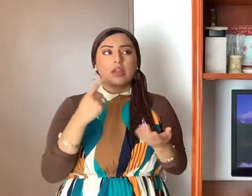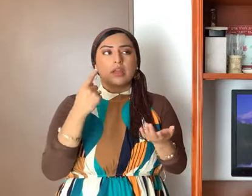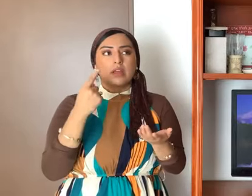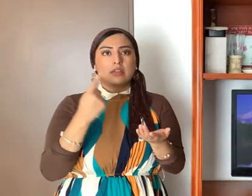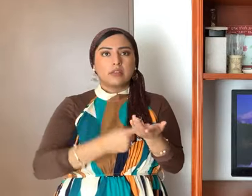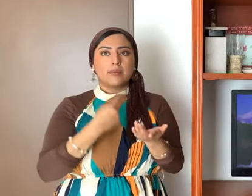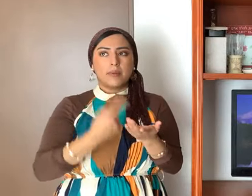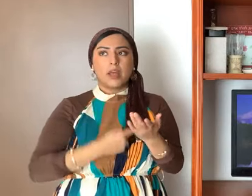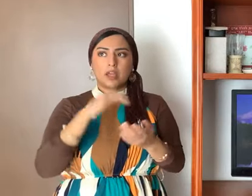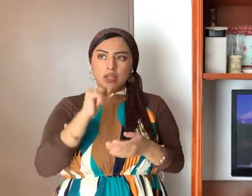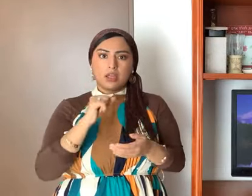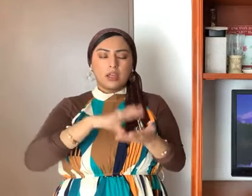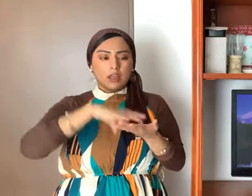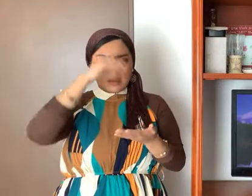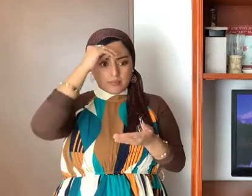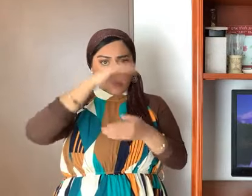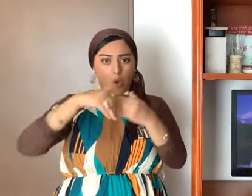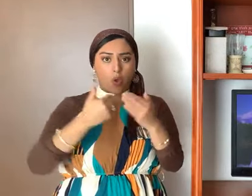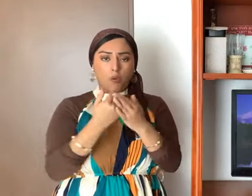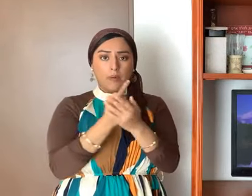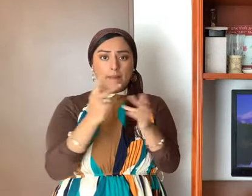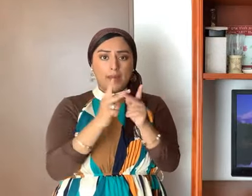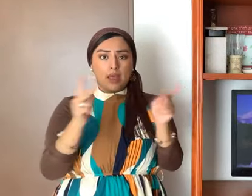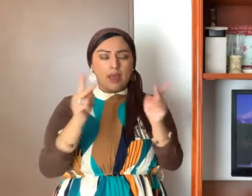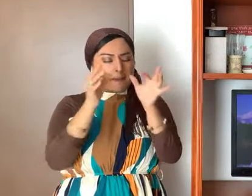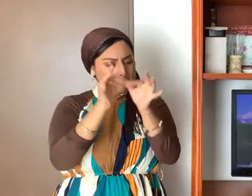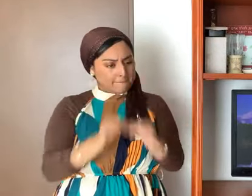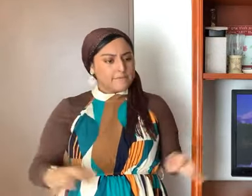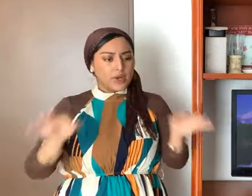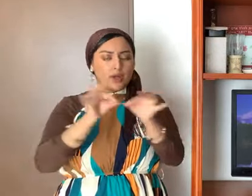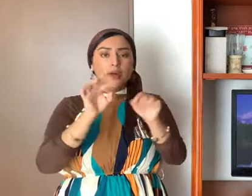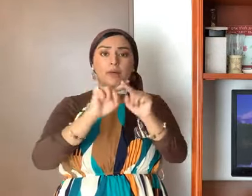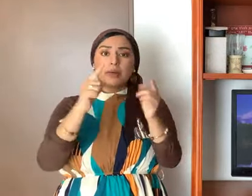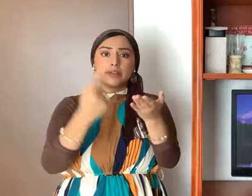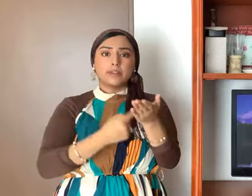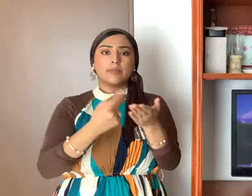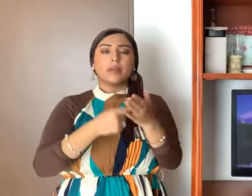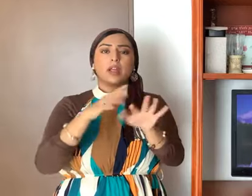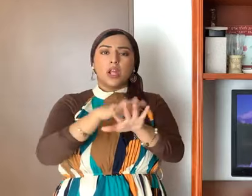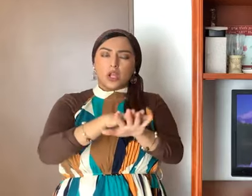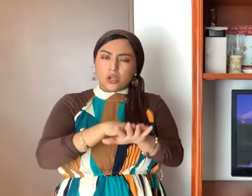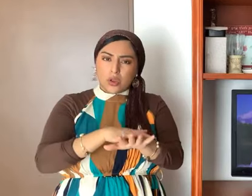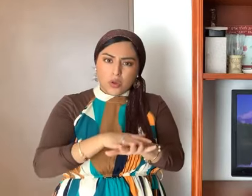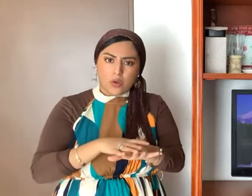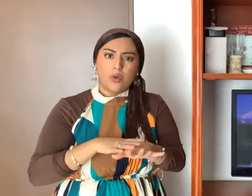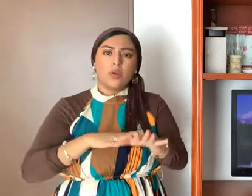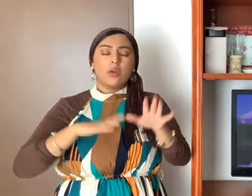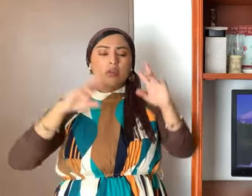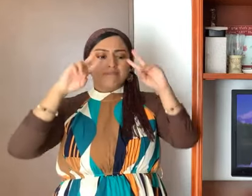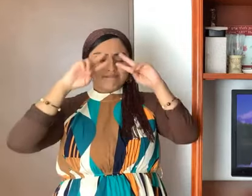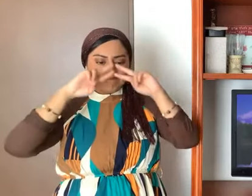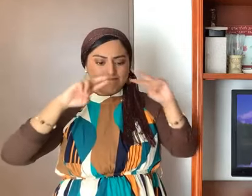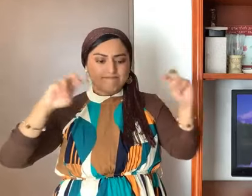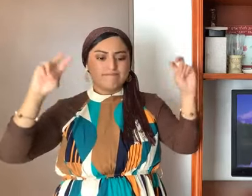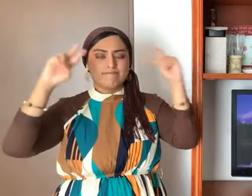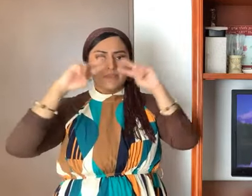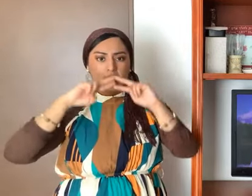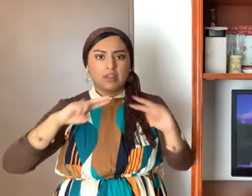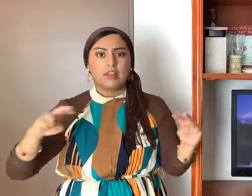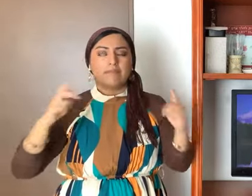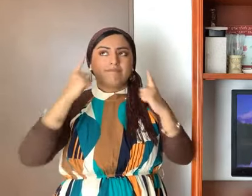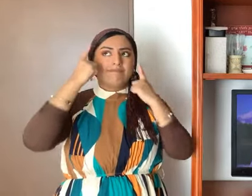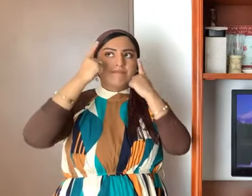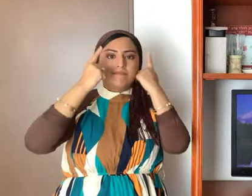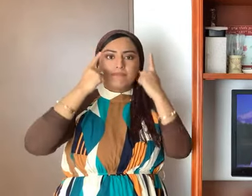veces, sí, estudiar toda la parashá es muy importante, pero a veces hay que ir despacio, analizando, reflexionando en